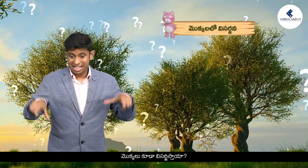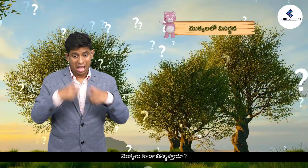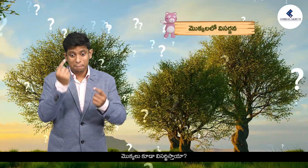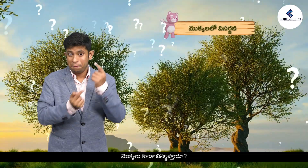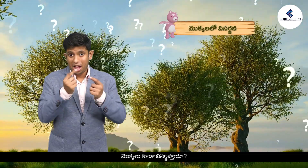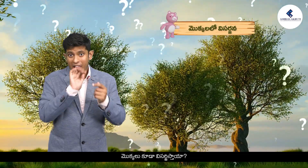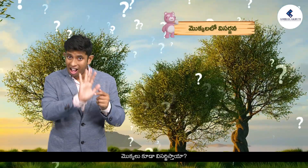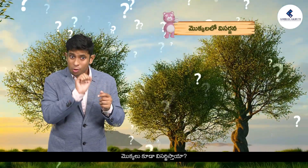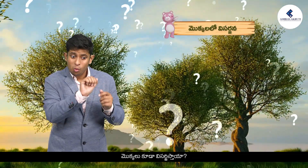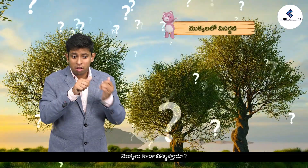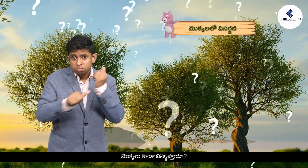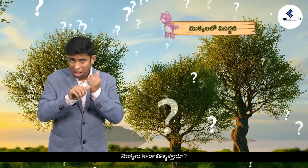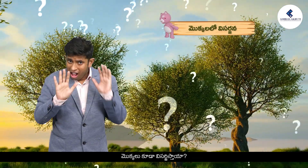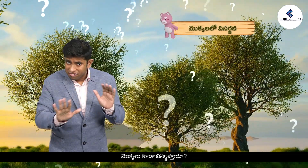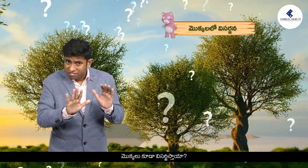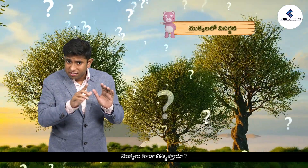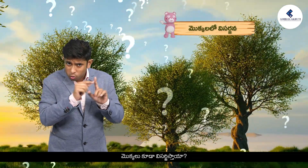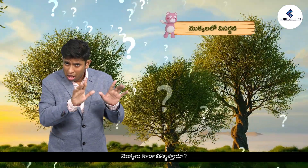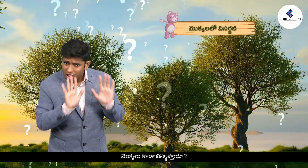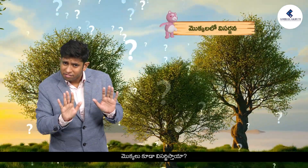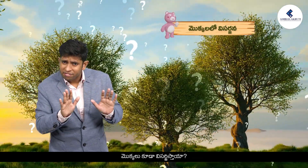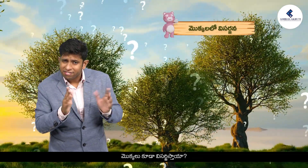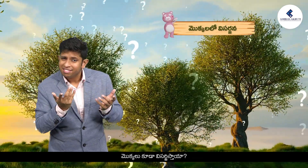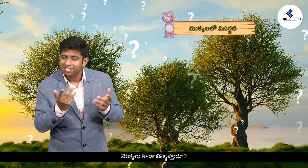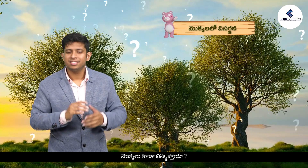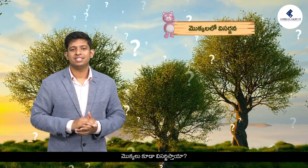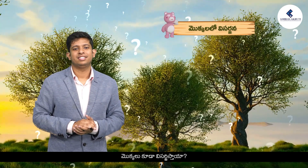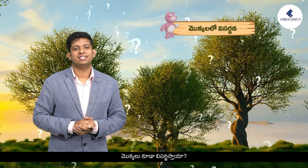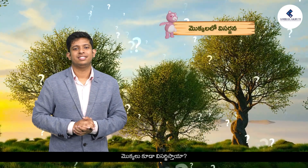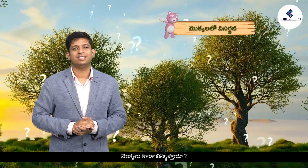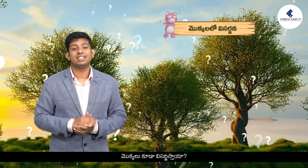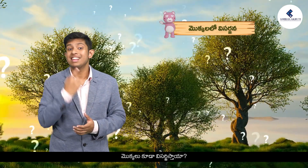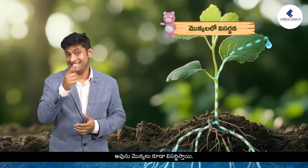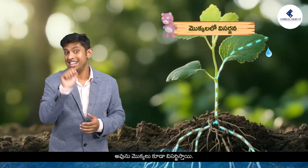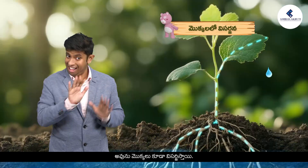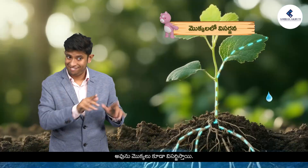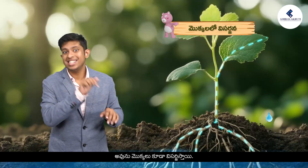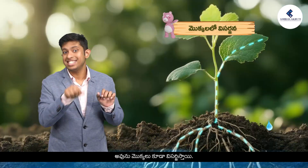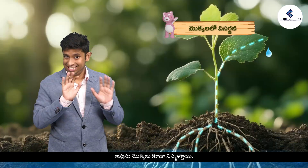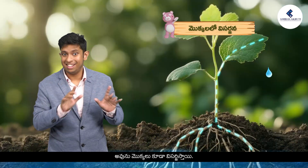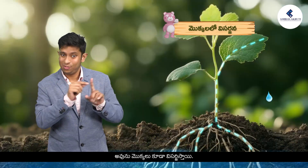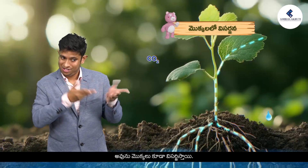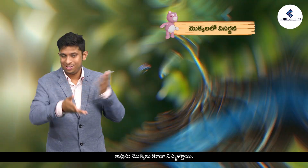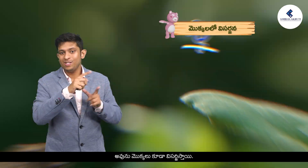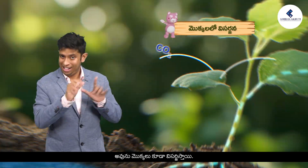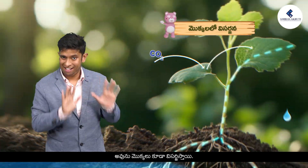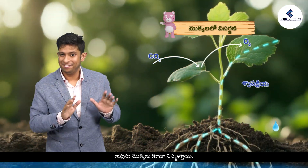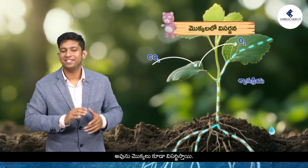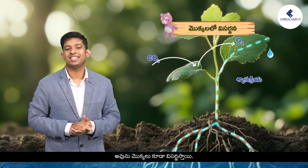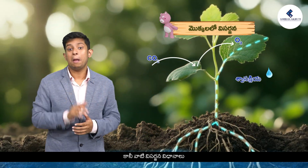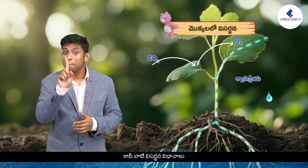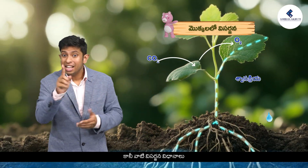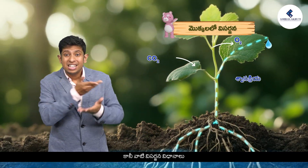మొక్కలు కూడా విసర్జిస్తాయా? అవును, మొక్కలు కూడా